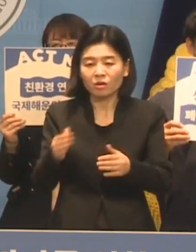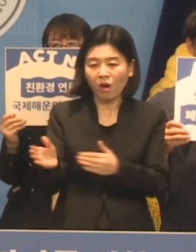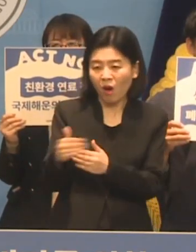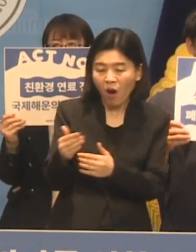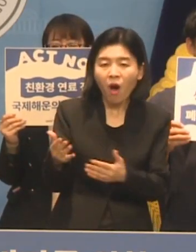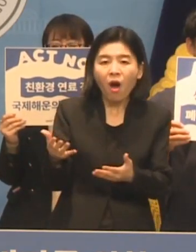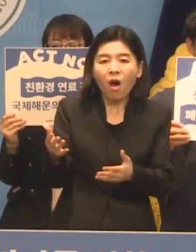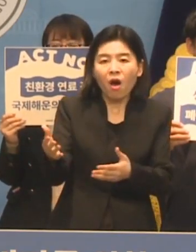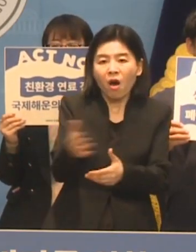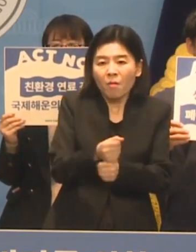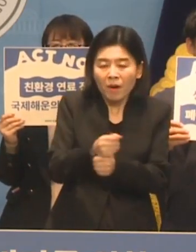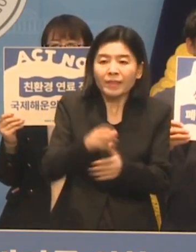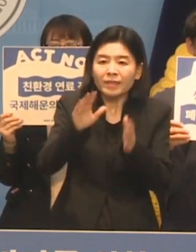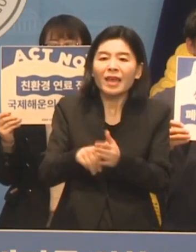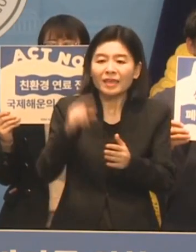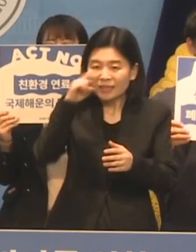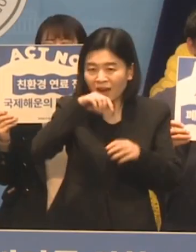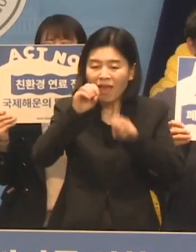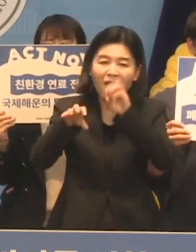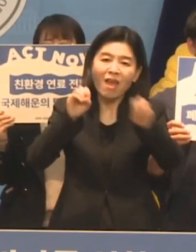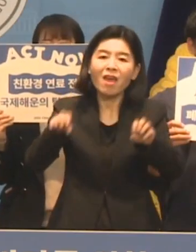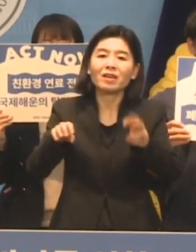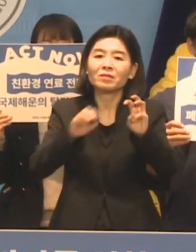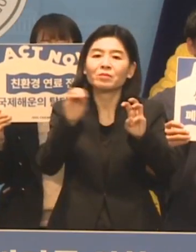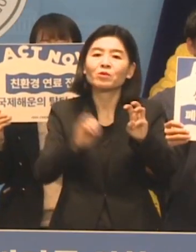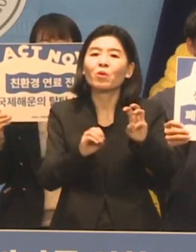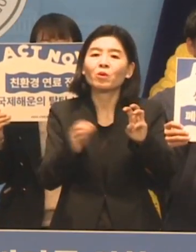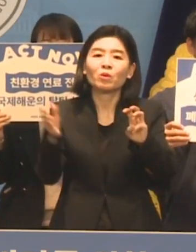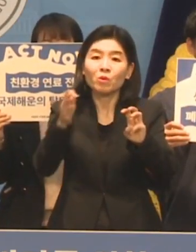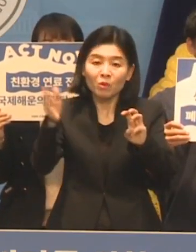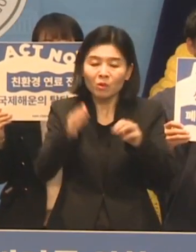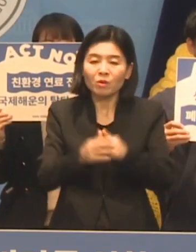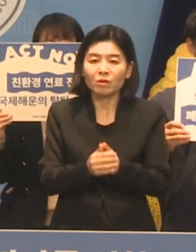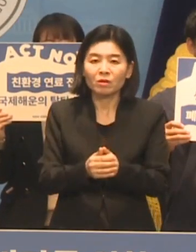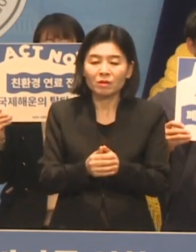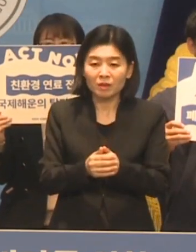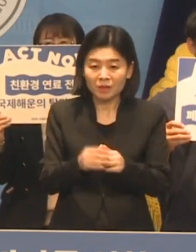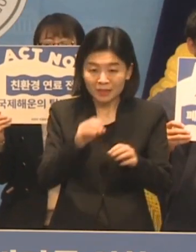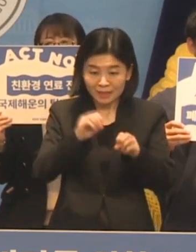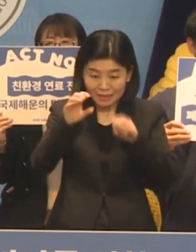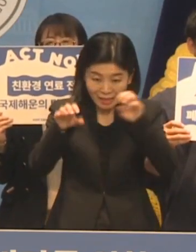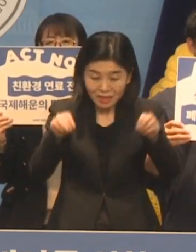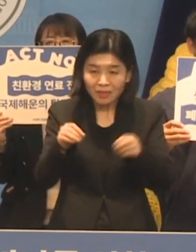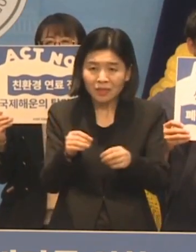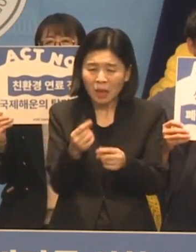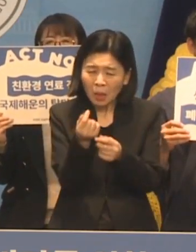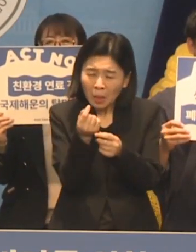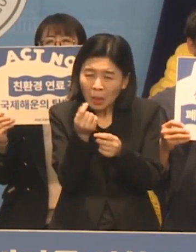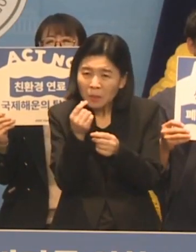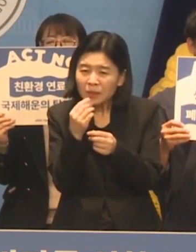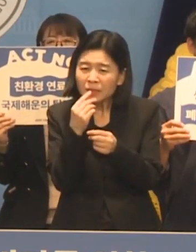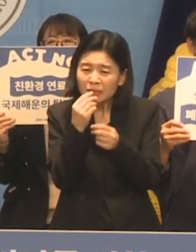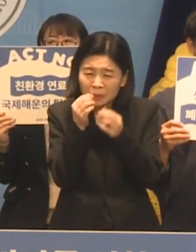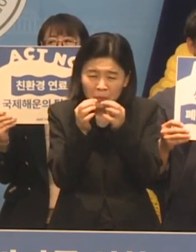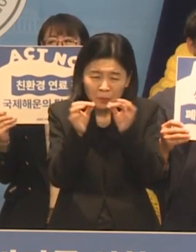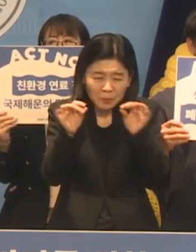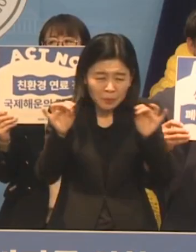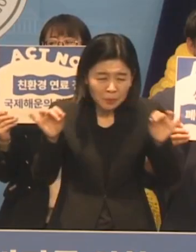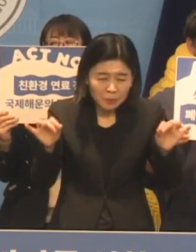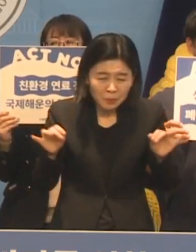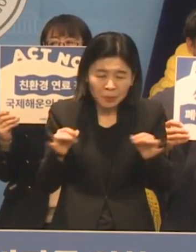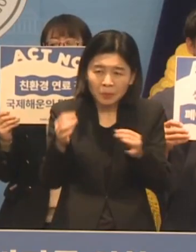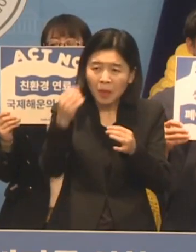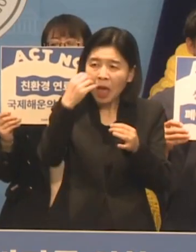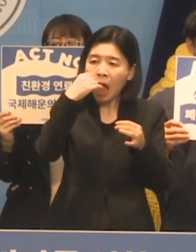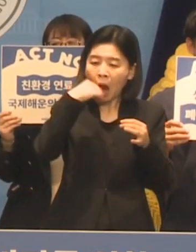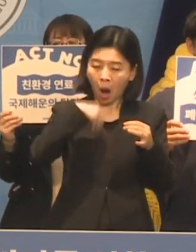생긴 것으로 추정되고 있습니다. 버려진 쓰레기들은 작은 미세 플라스틱으로 분해되어 해양 생물뿐 아니라 우리의 안전에도 위협이